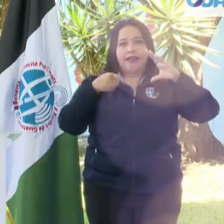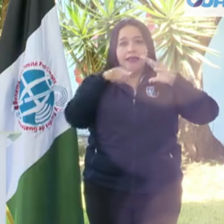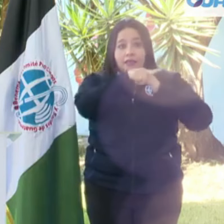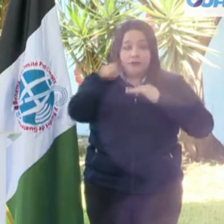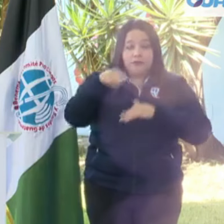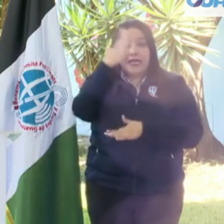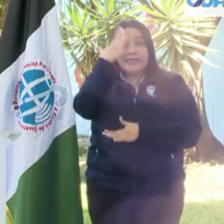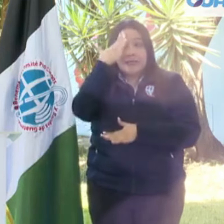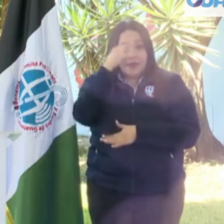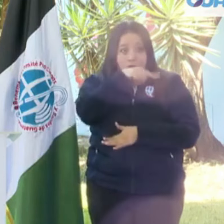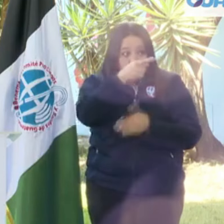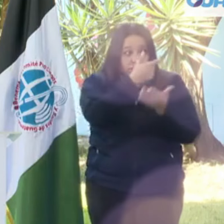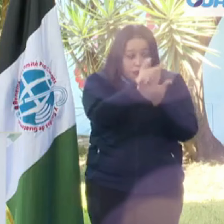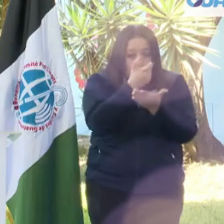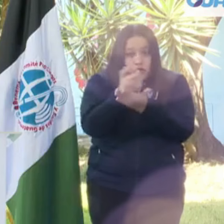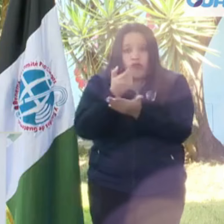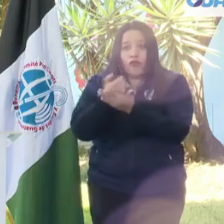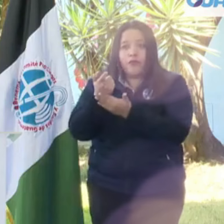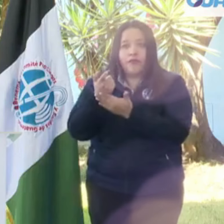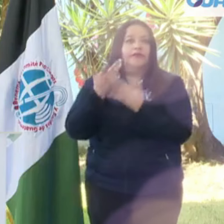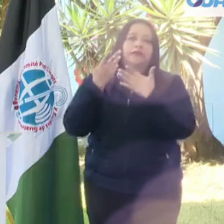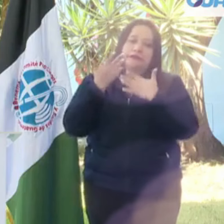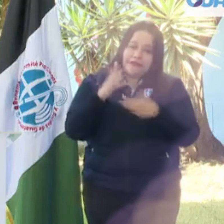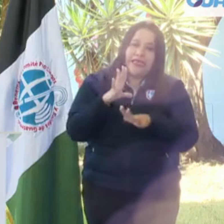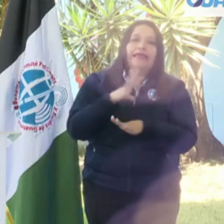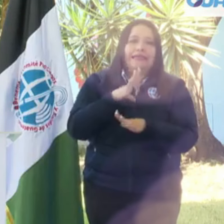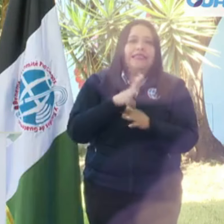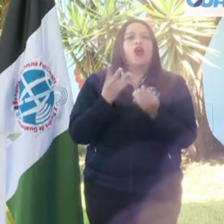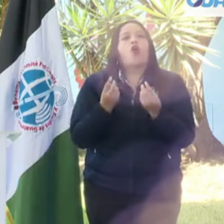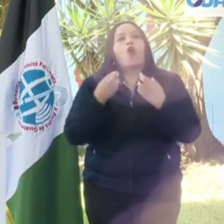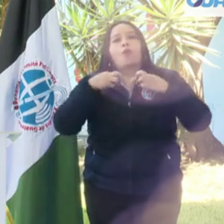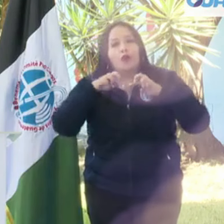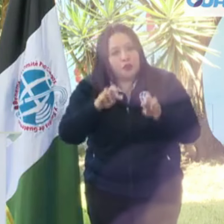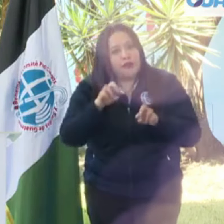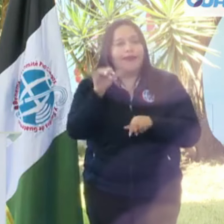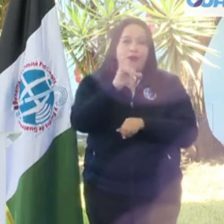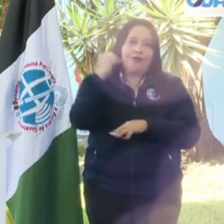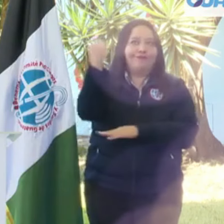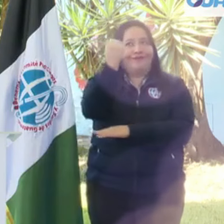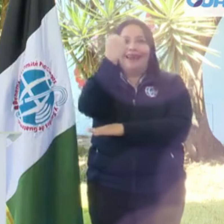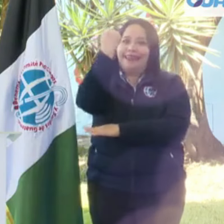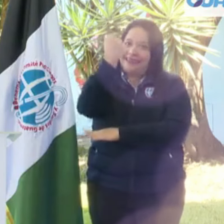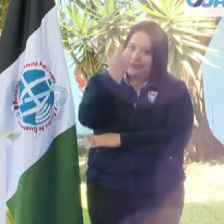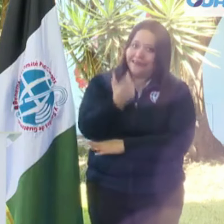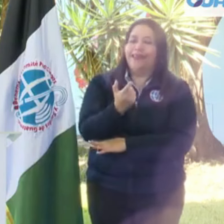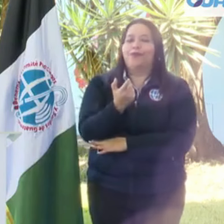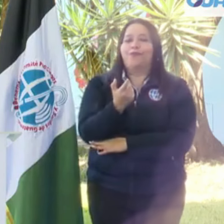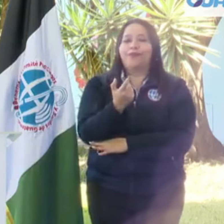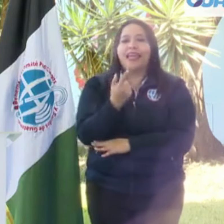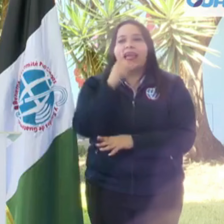que con su compra se tiene la gran oportunidad de ganar premios, pero